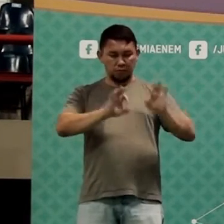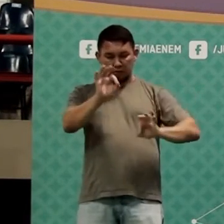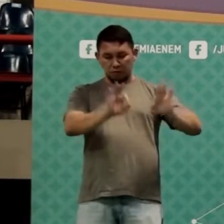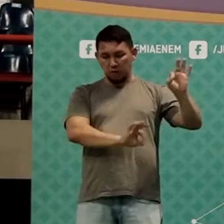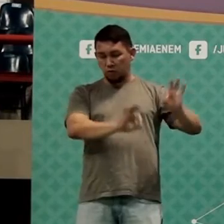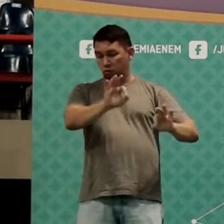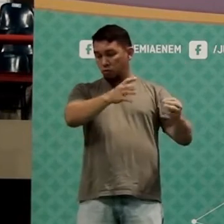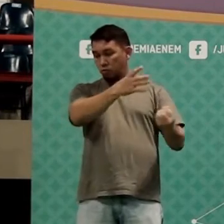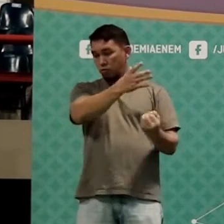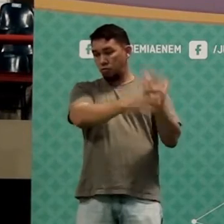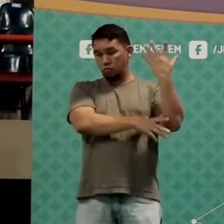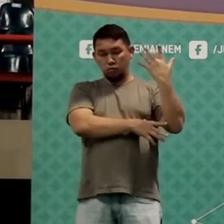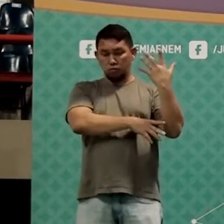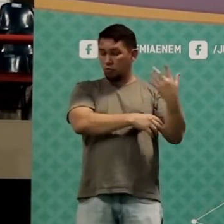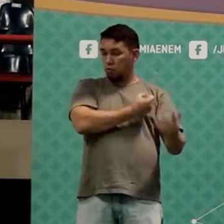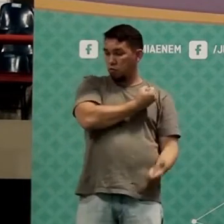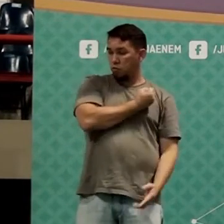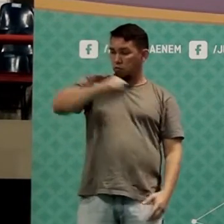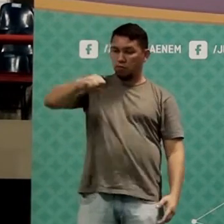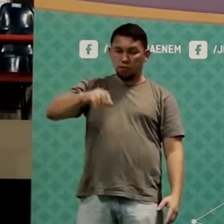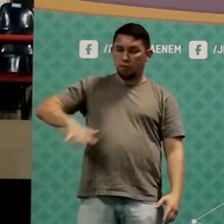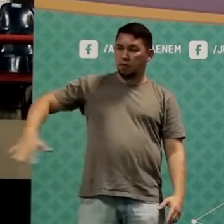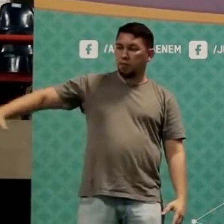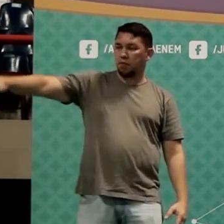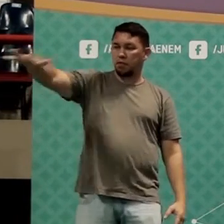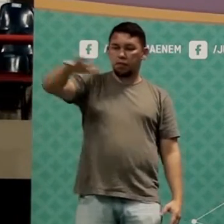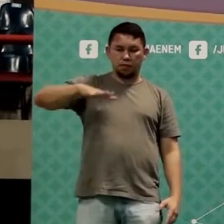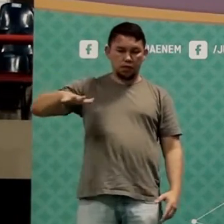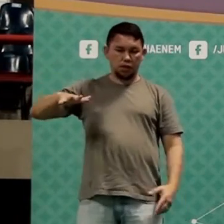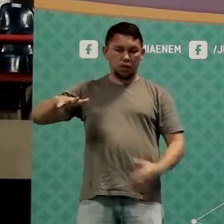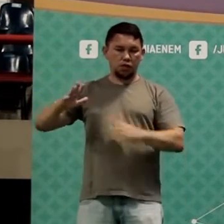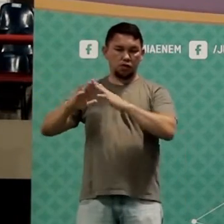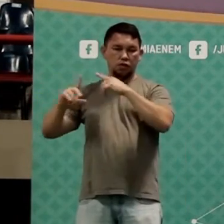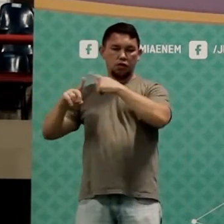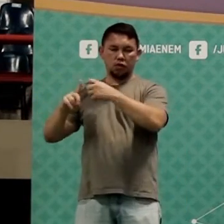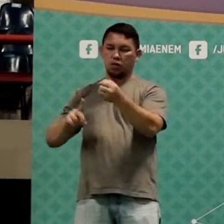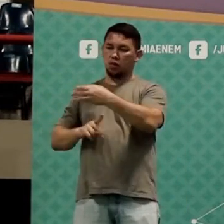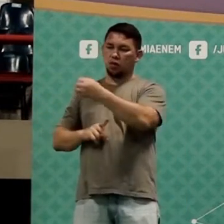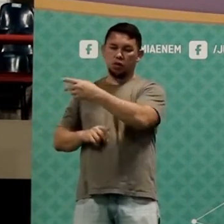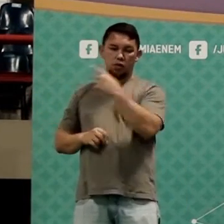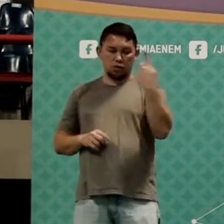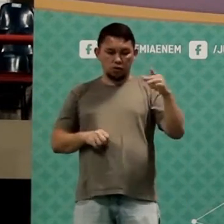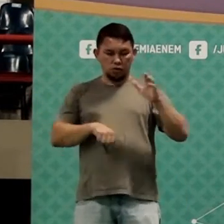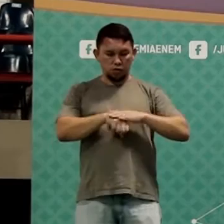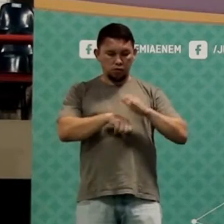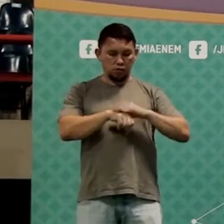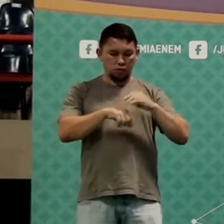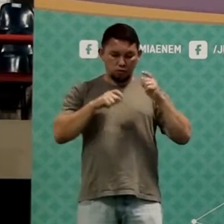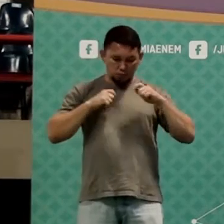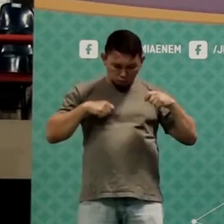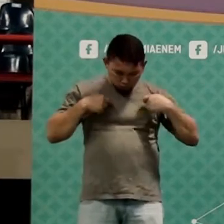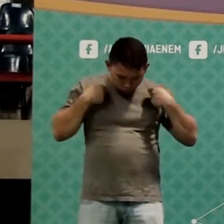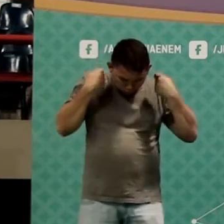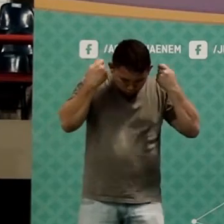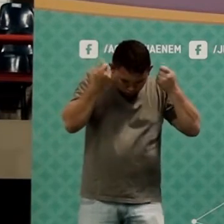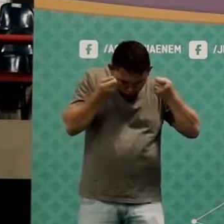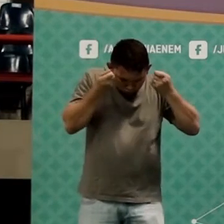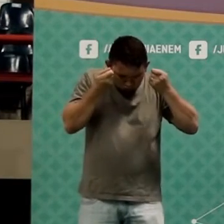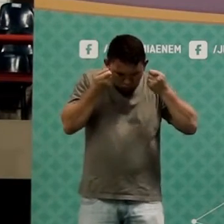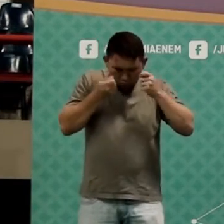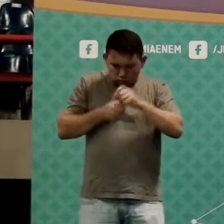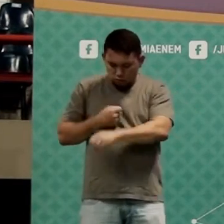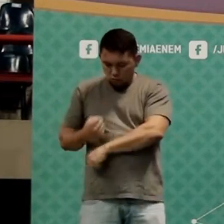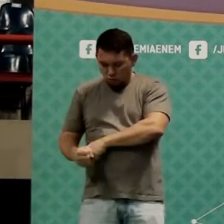preparada já criada para combater esse novo mundo de protestantes, a ordem do Jesuítas,